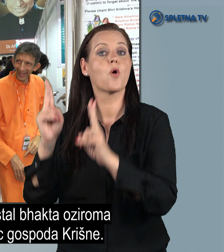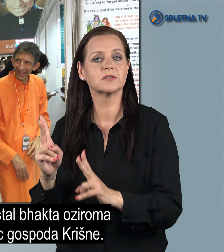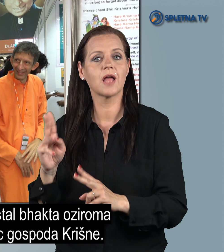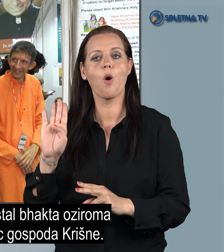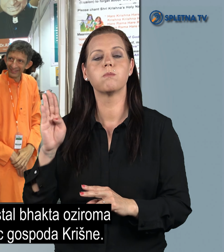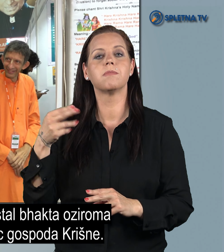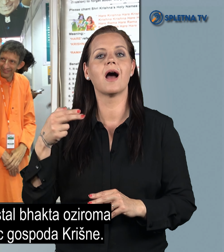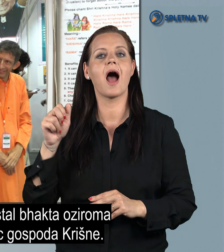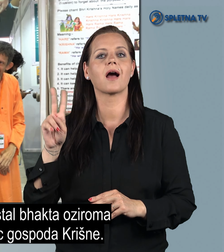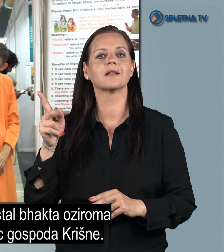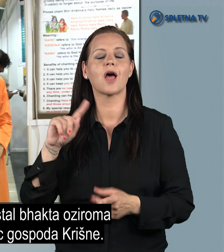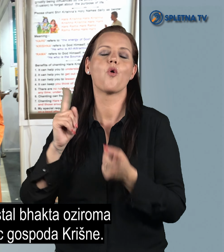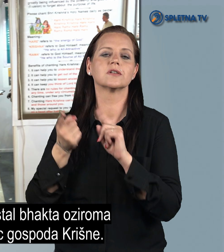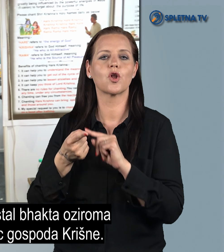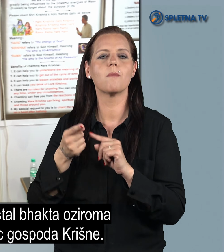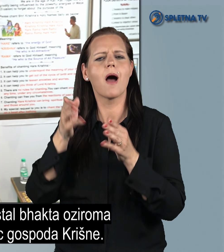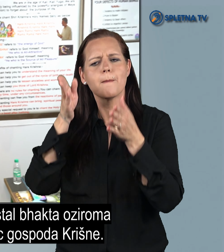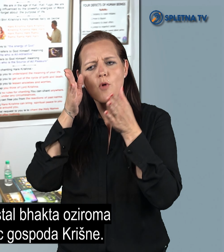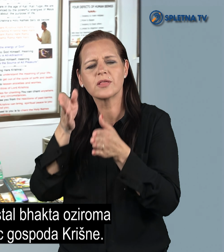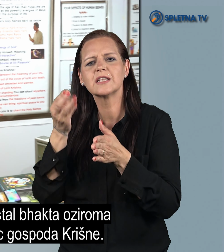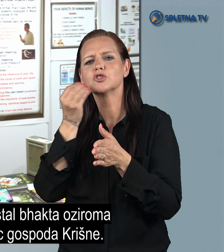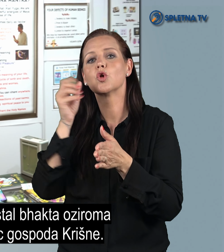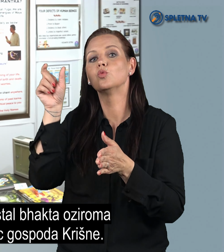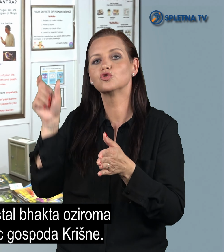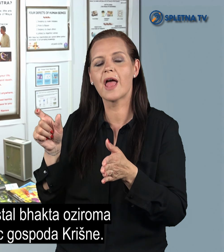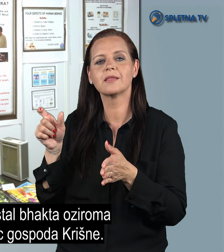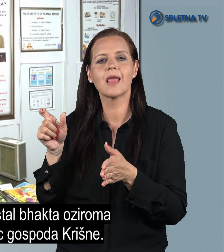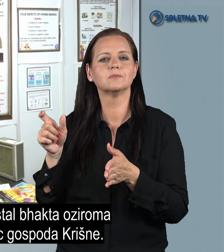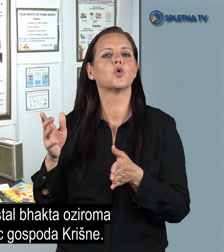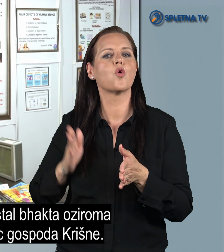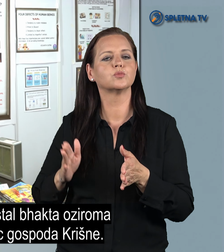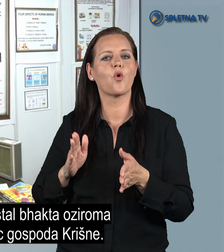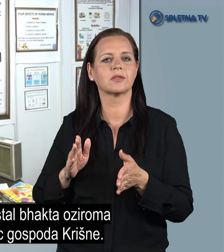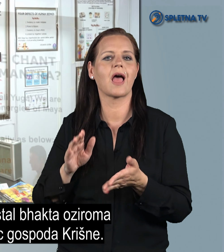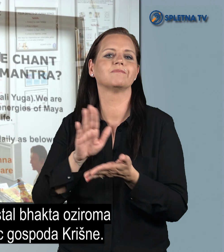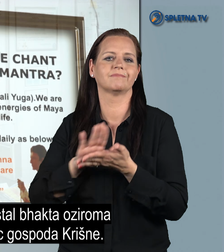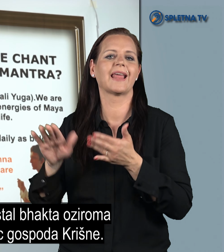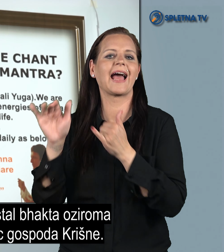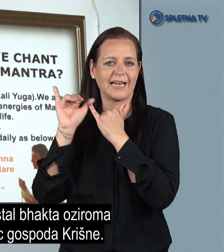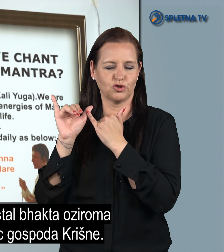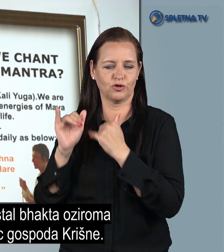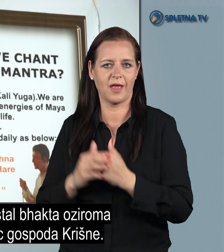postal Bhakta oziroma ponižni učenec gospoda Krišne.